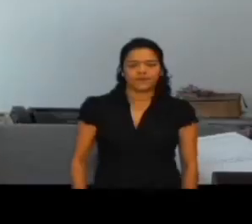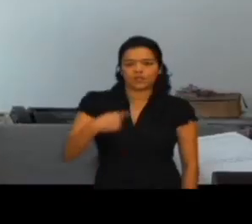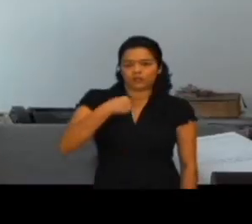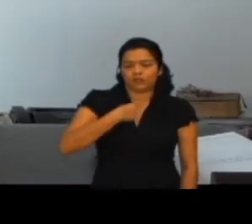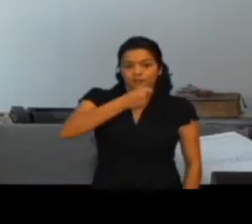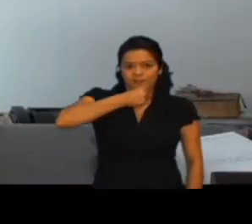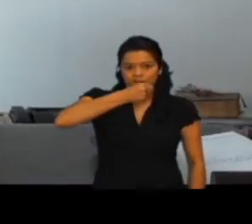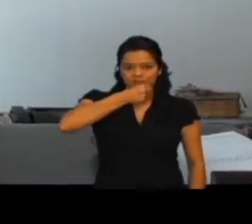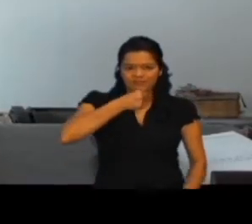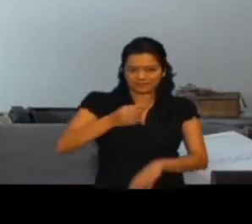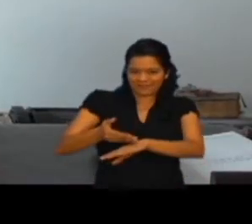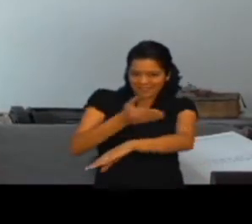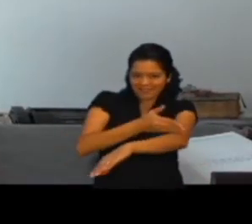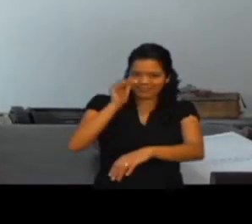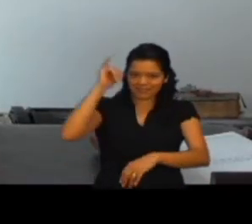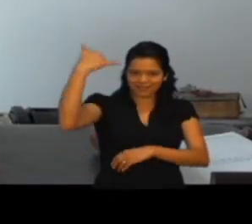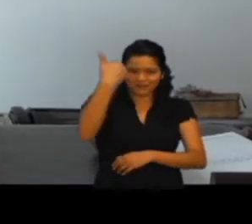Yo soy periodista, como les decía ahorita,